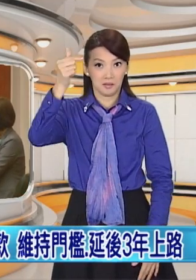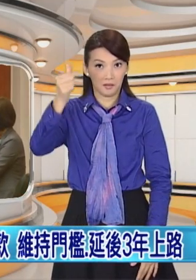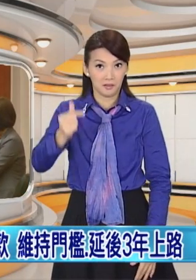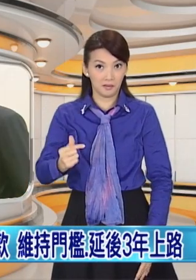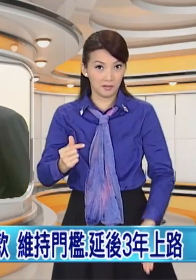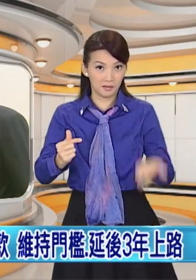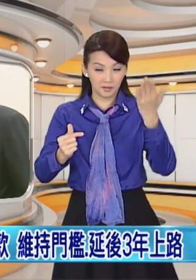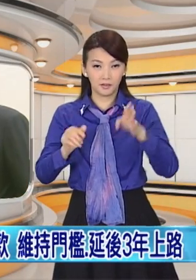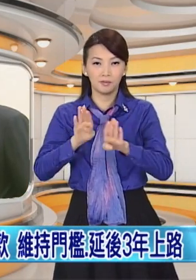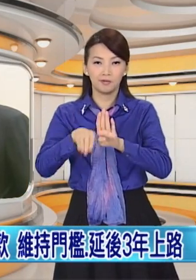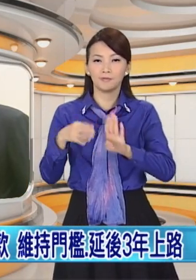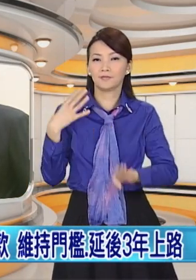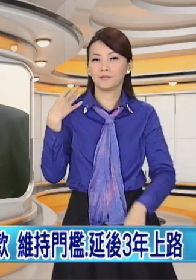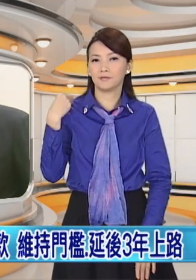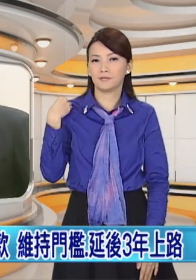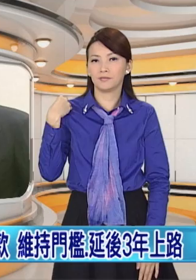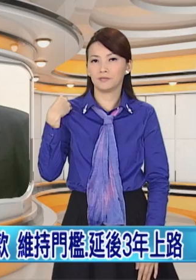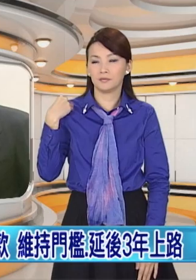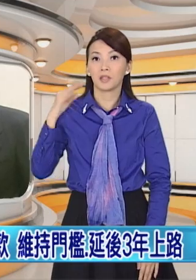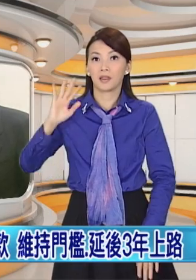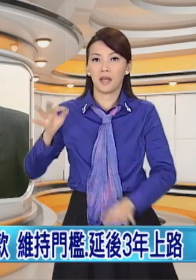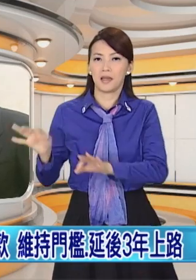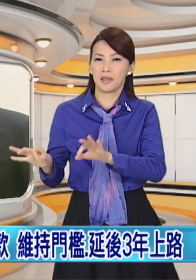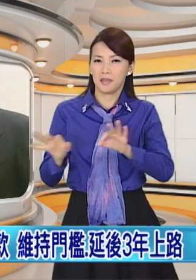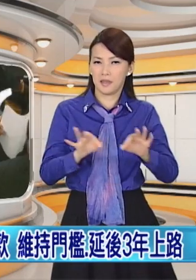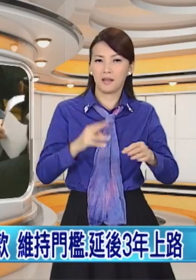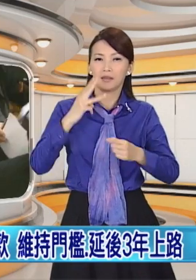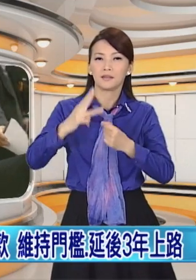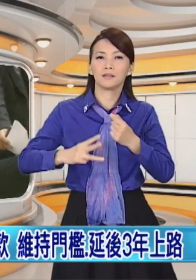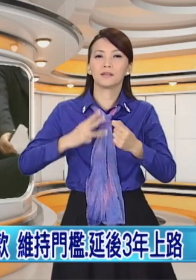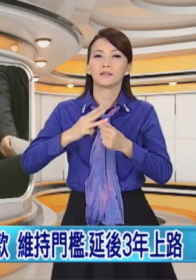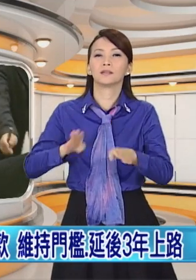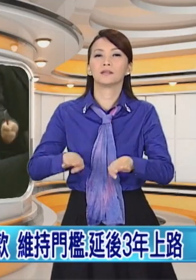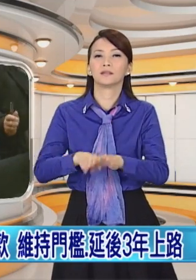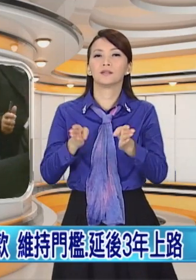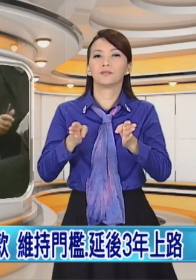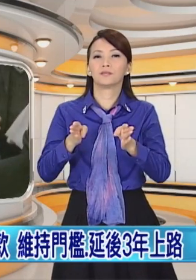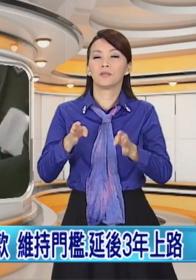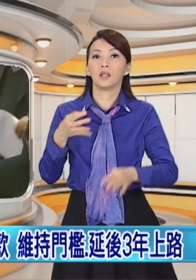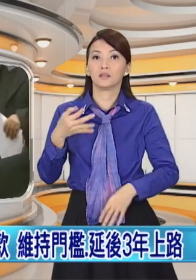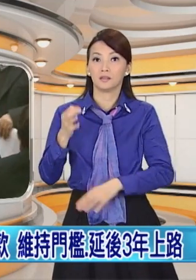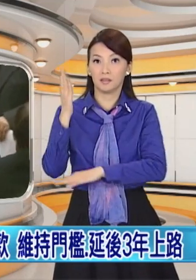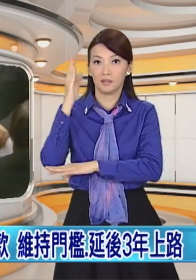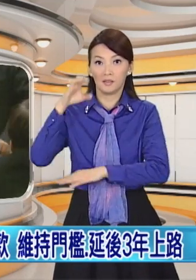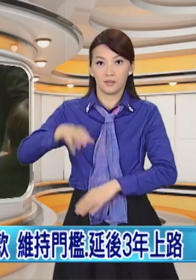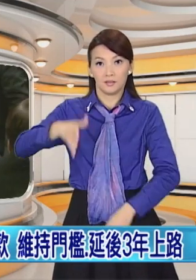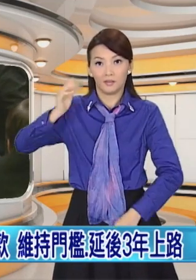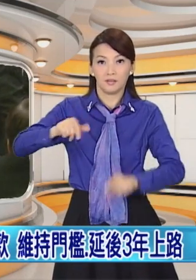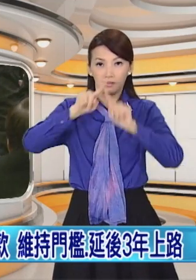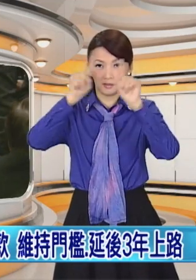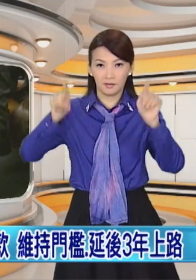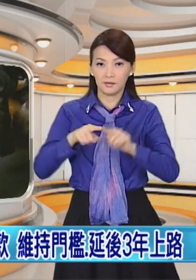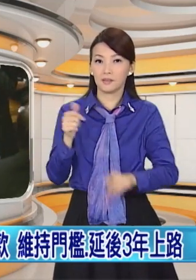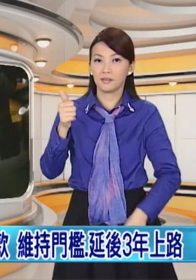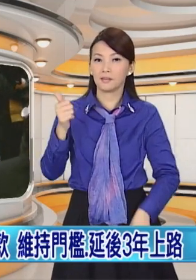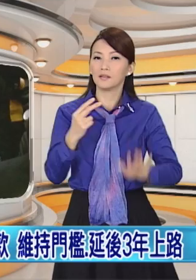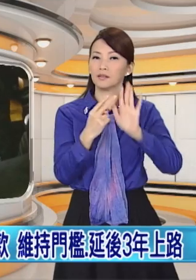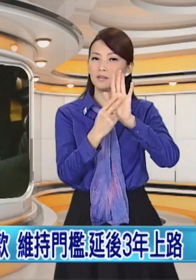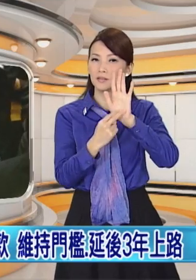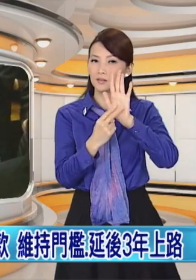门槛维持现行10亿元不变，但是延后3年来上路。财政部长